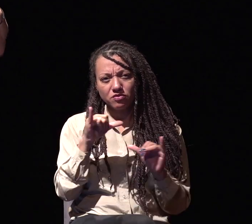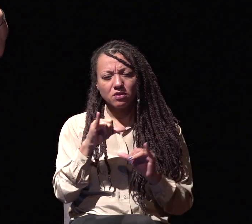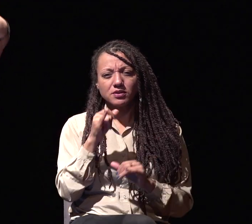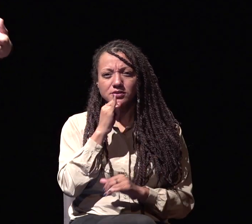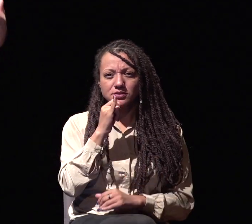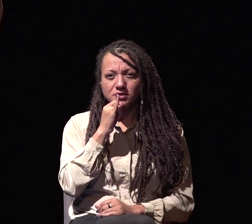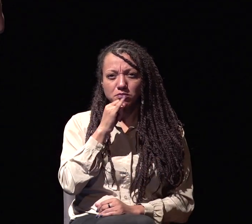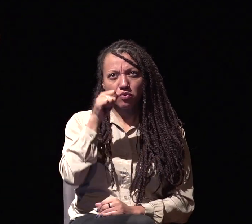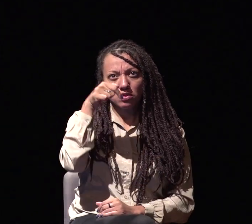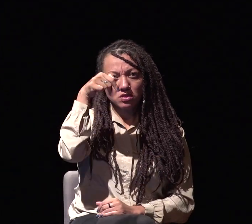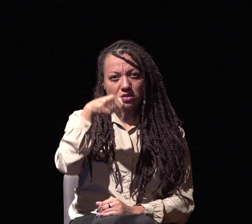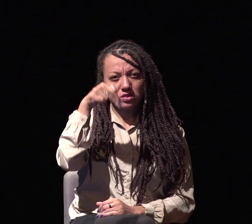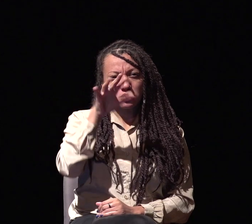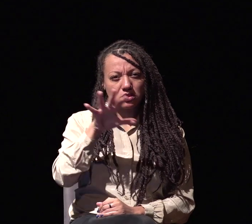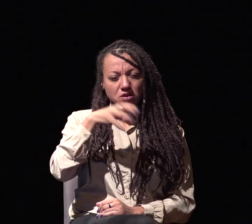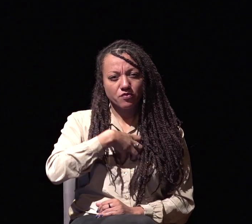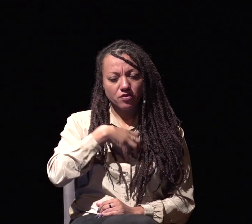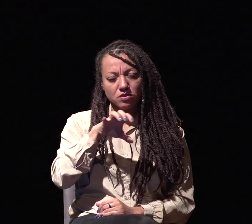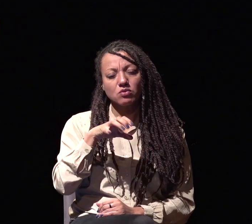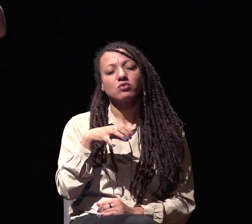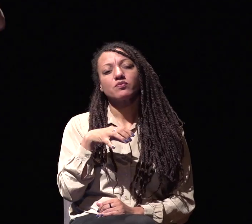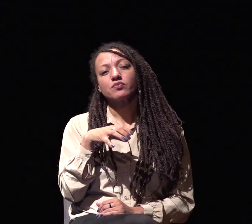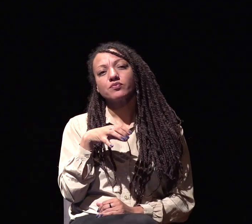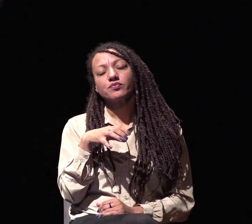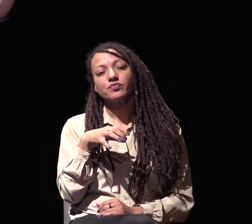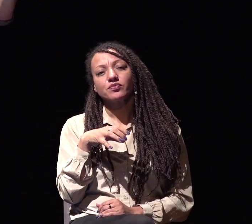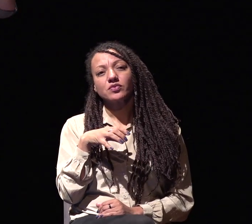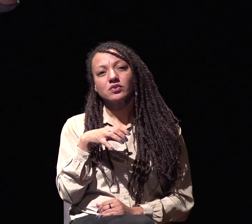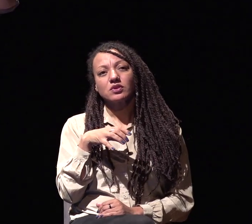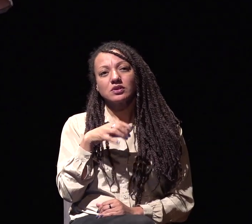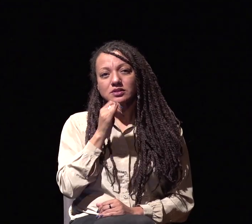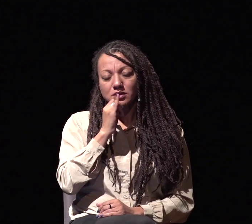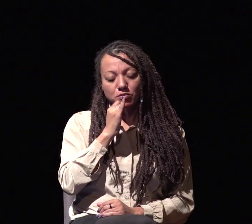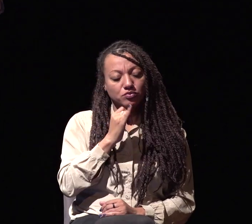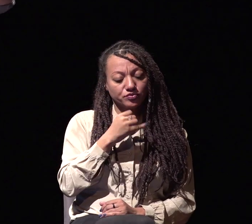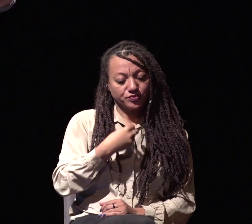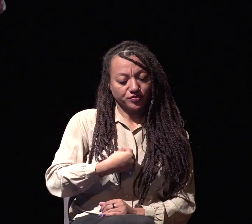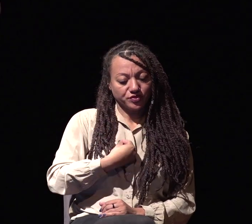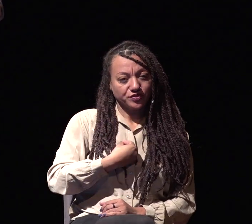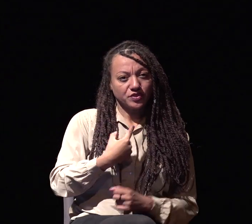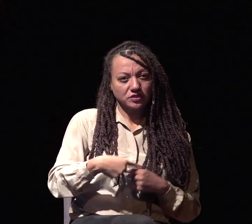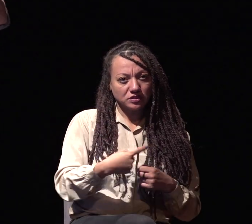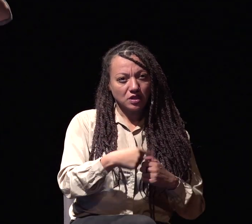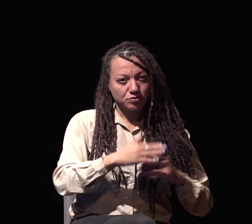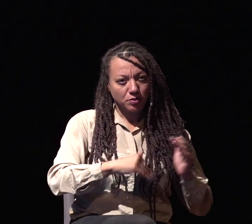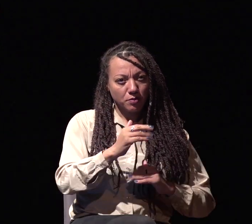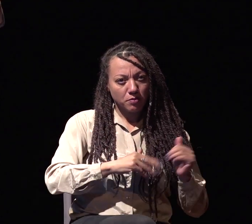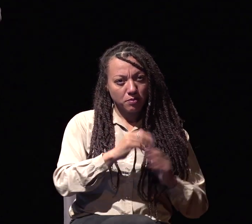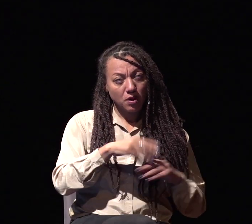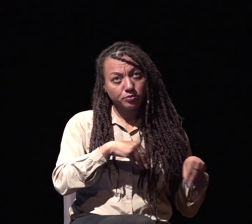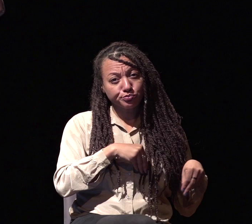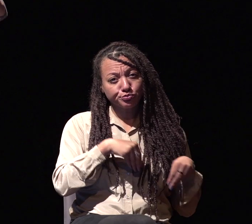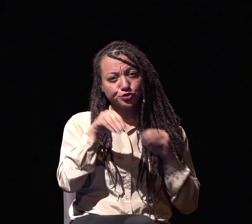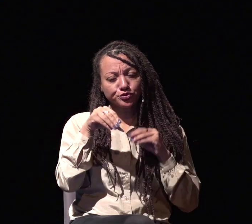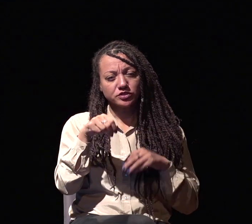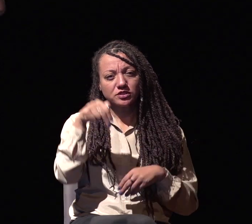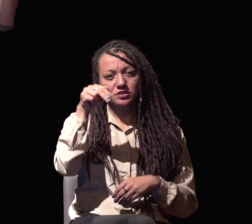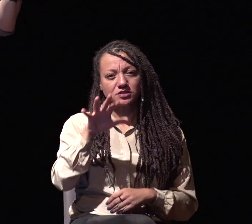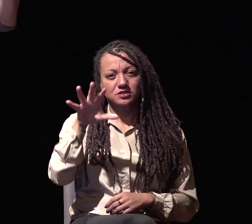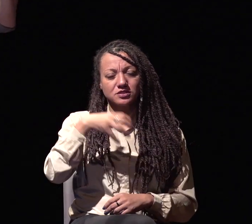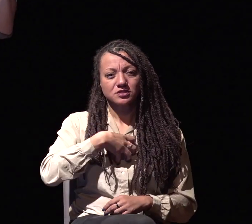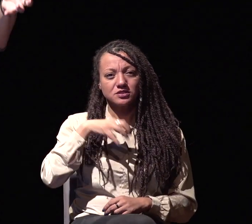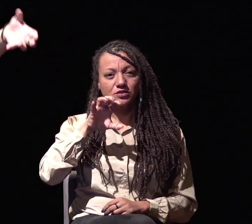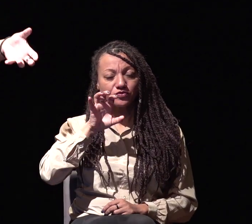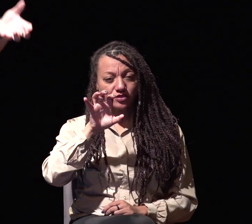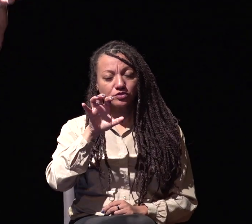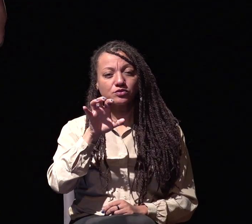para Salvador, eles iam morar em Salvador, ou seja, eles sairiam do seu lugar de origem, do seu território de origem, onde produziam, assim, suas vidas, suas famílias, suas